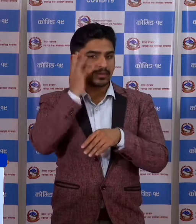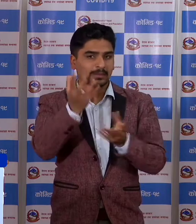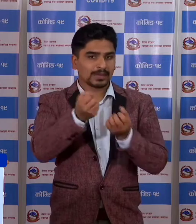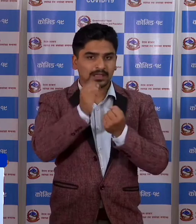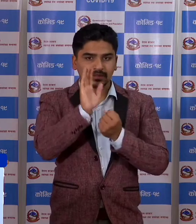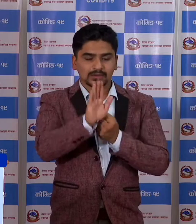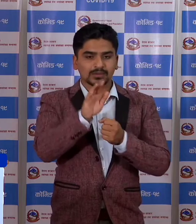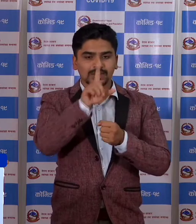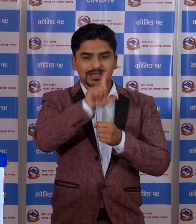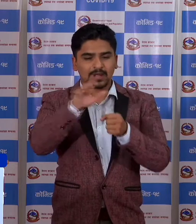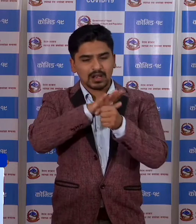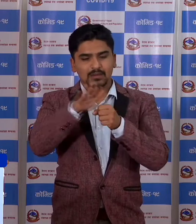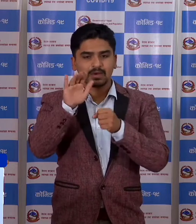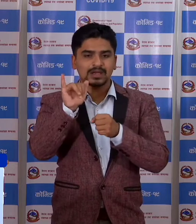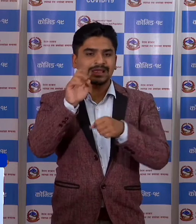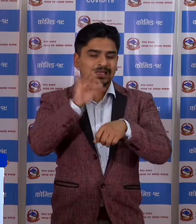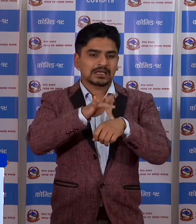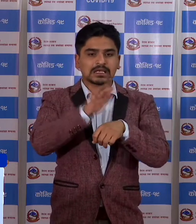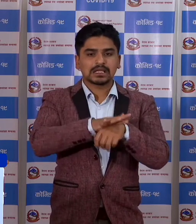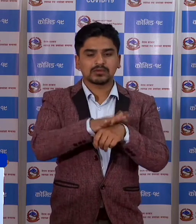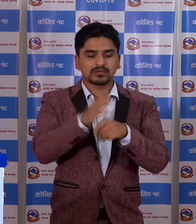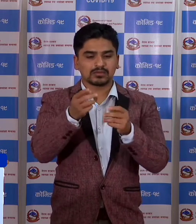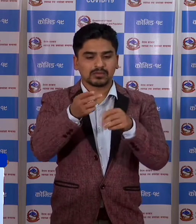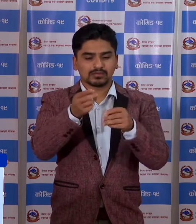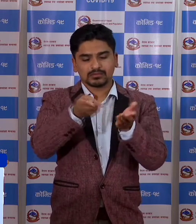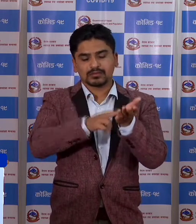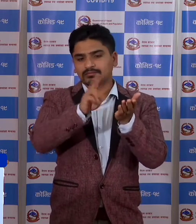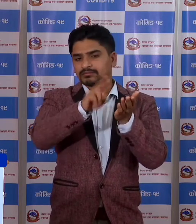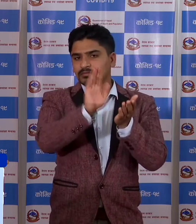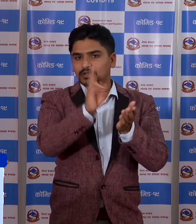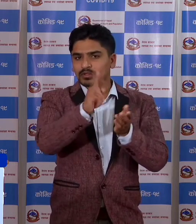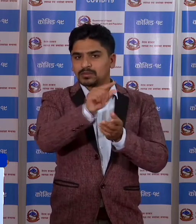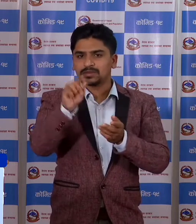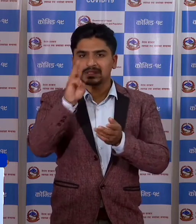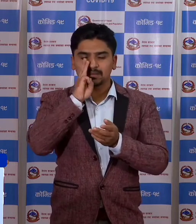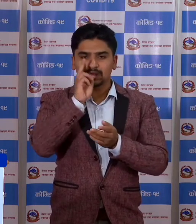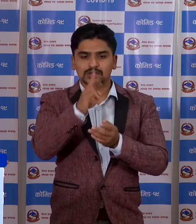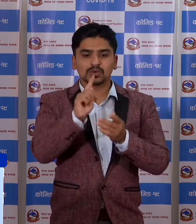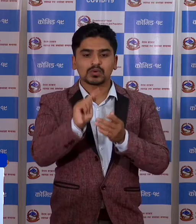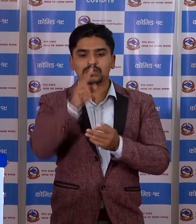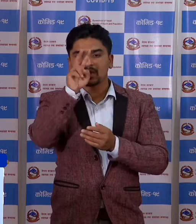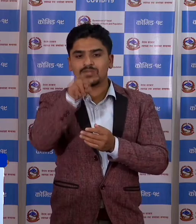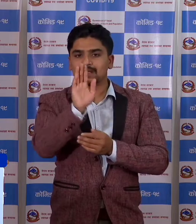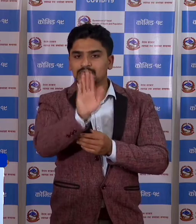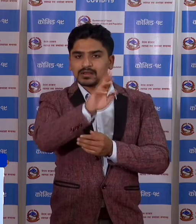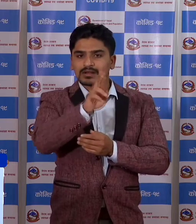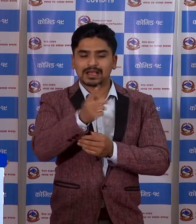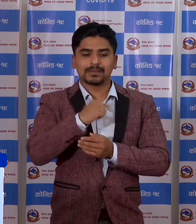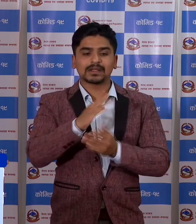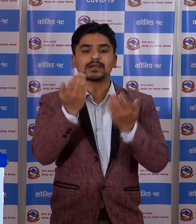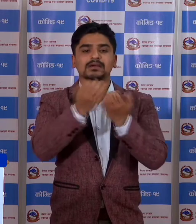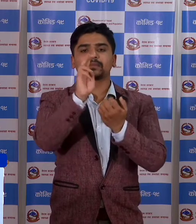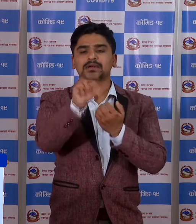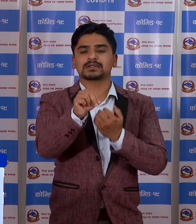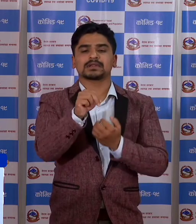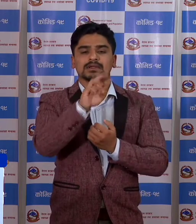र नेपालभरमा डेङ्गी केसहरू पनि बढिरहेको छ। यो विषयमा यसको कस्तो स्थिति छ र हामीले के